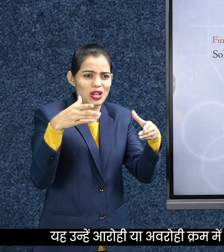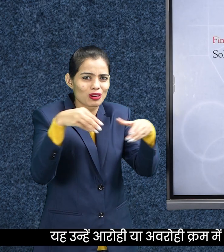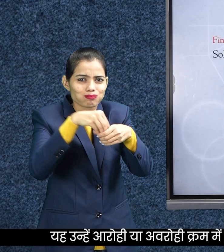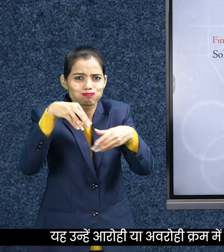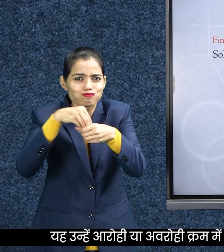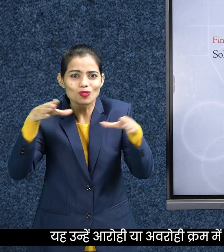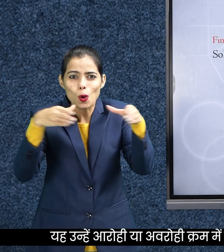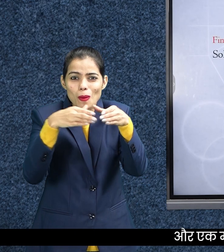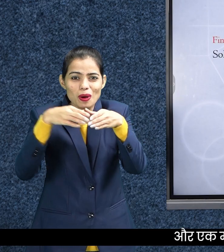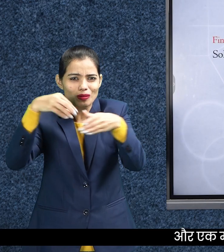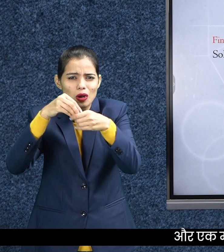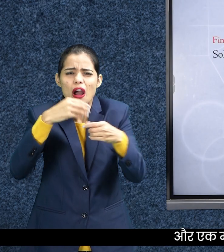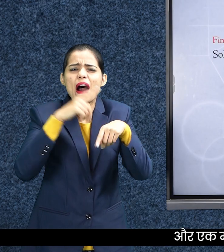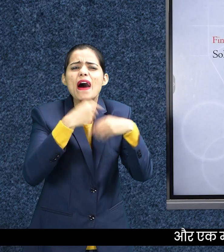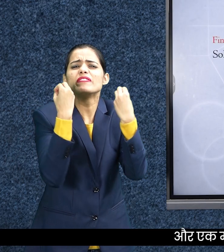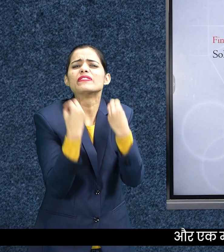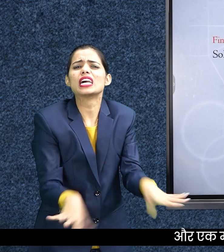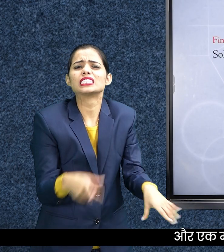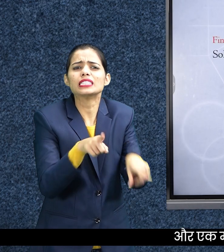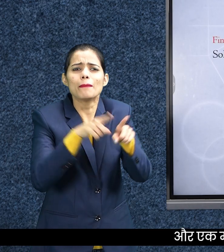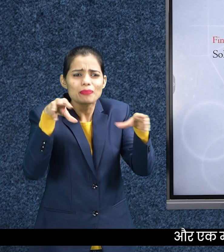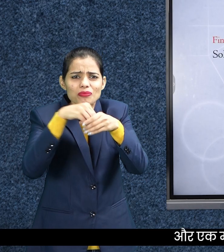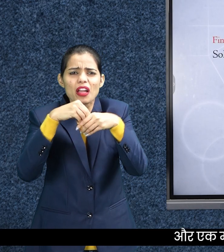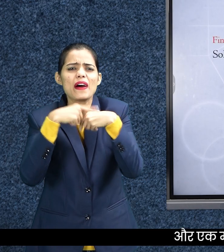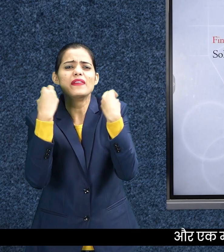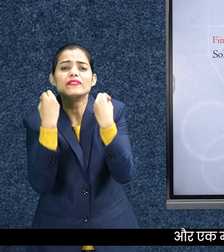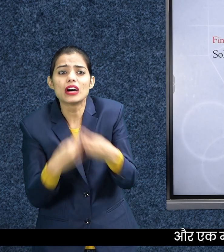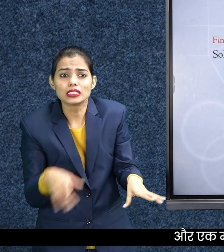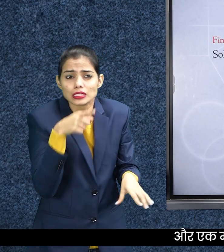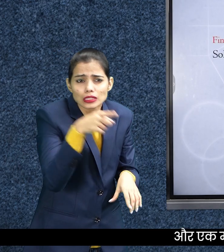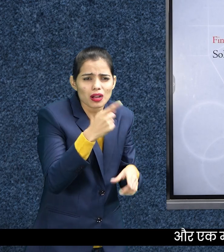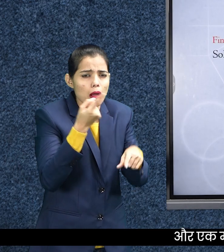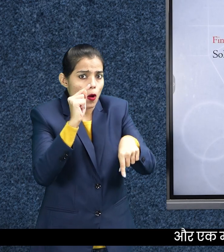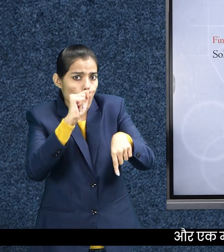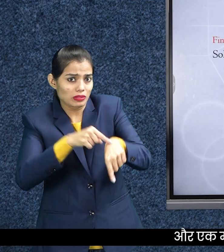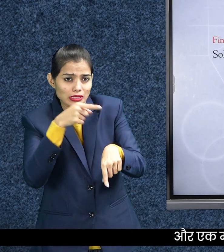वाला होगा और ये एक मौका है जिसे हम गलत गिन सकते हैं।